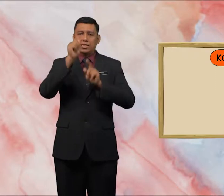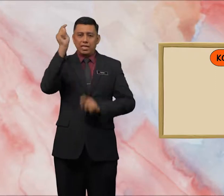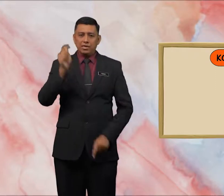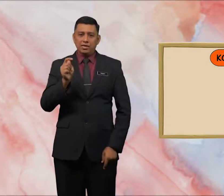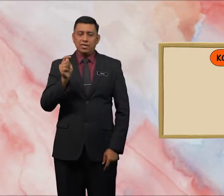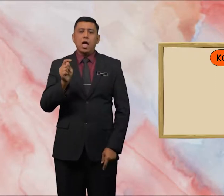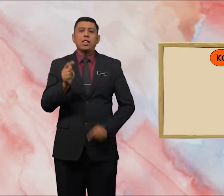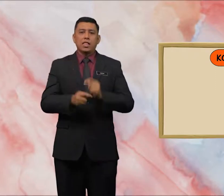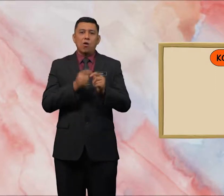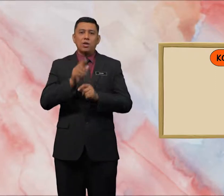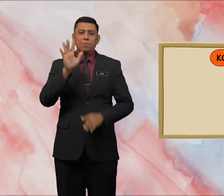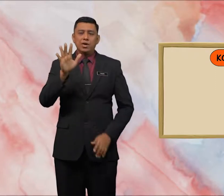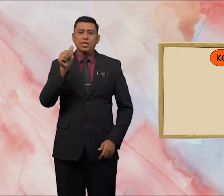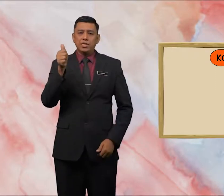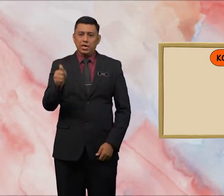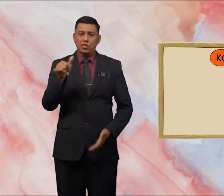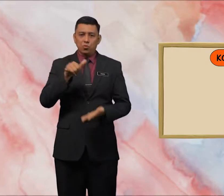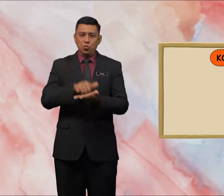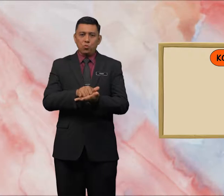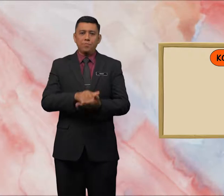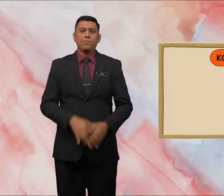tanya tahun 5, iaitu